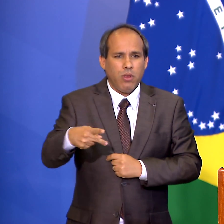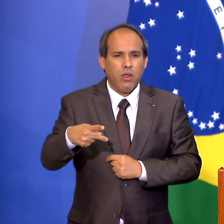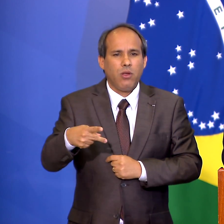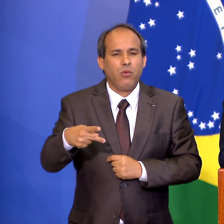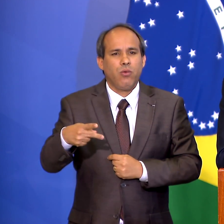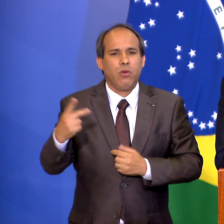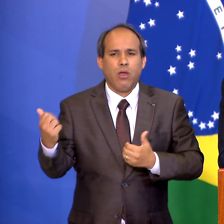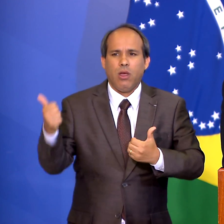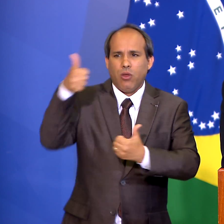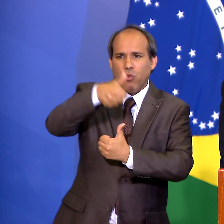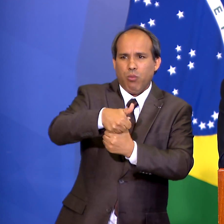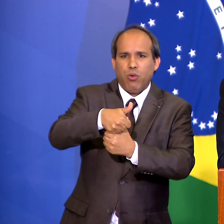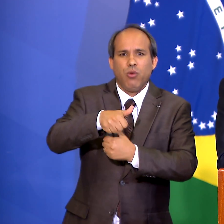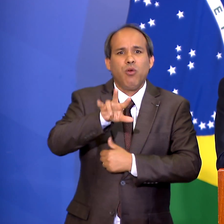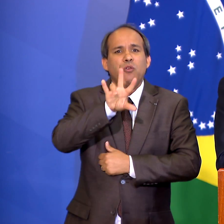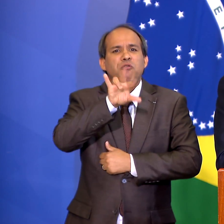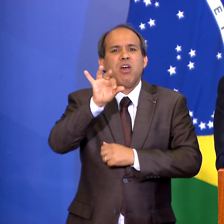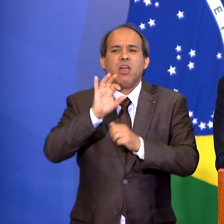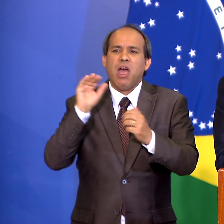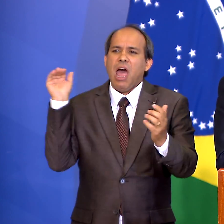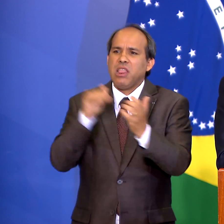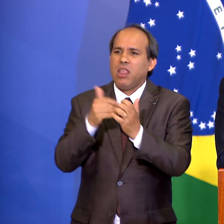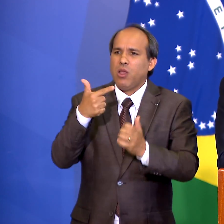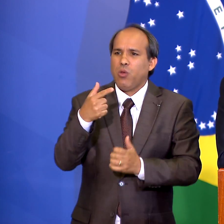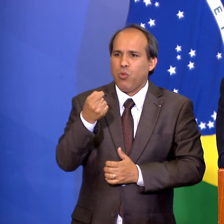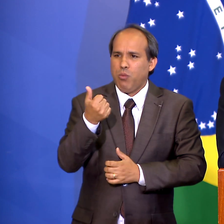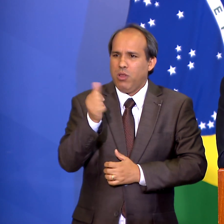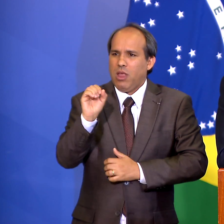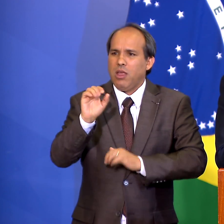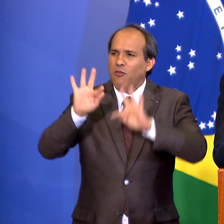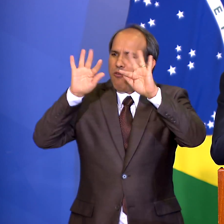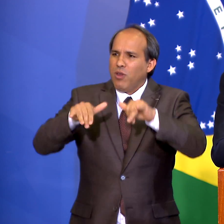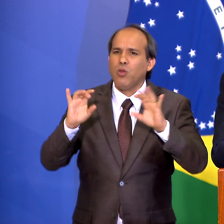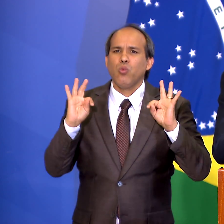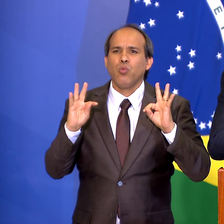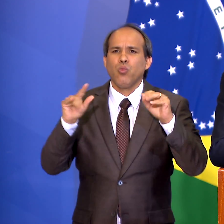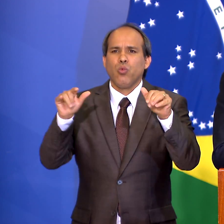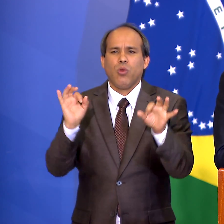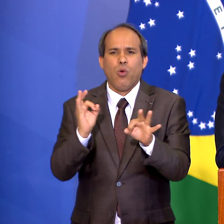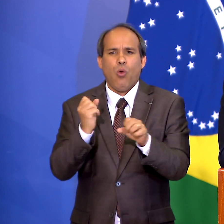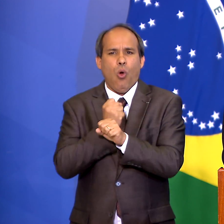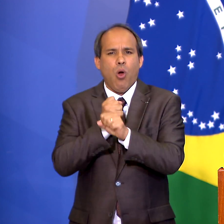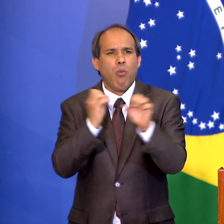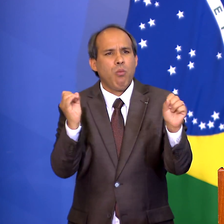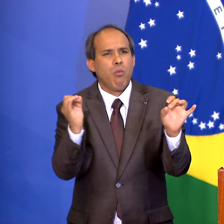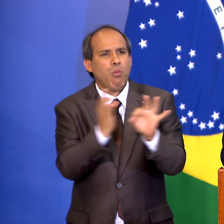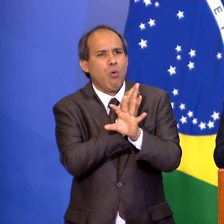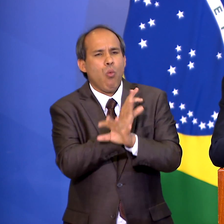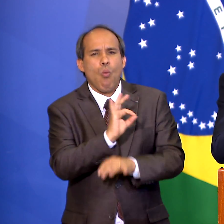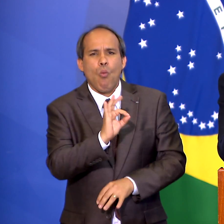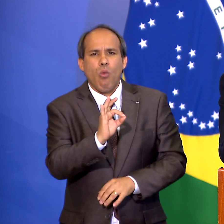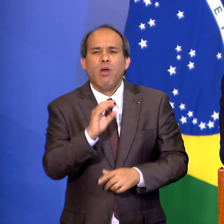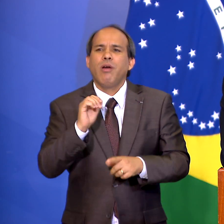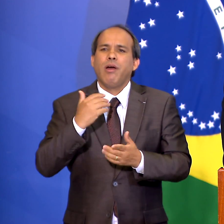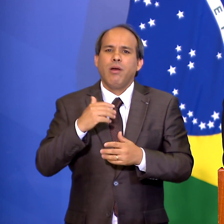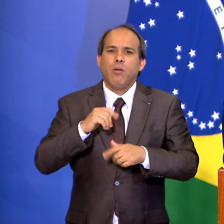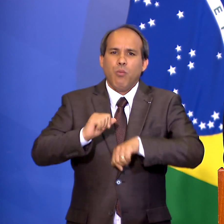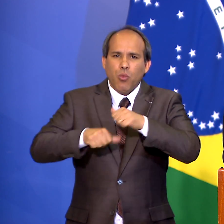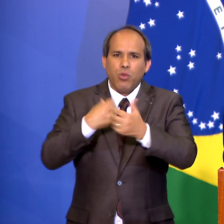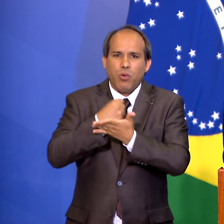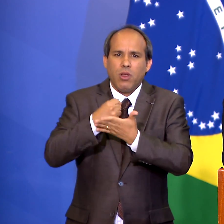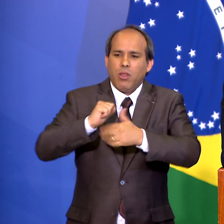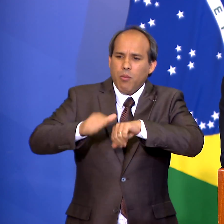aí disse que acabaria até 2010. Foram feitos vários aditivos. Depois,